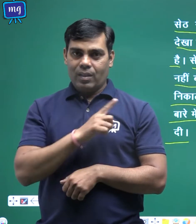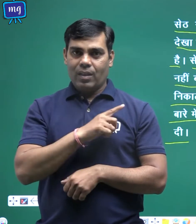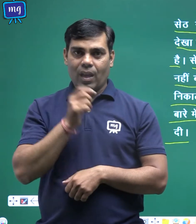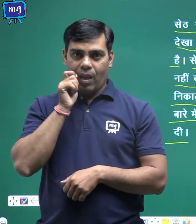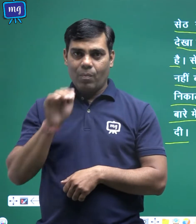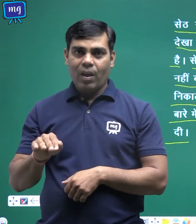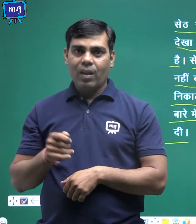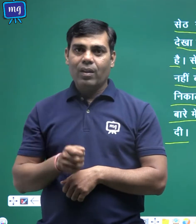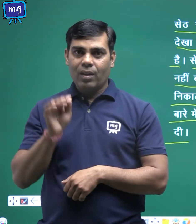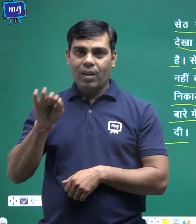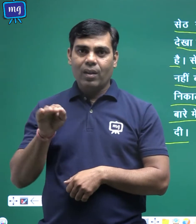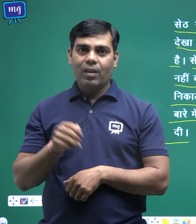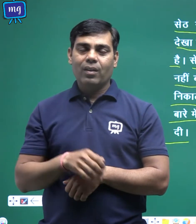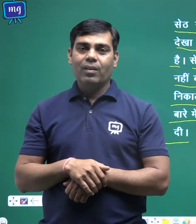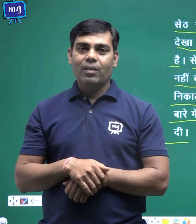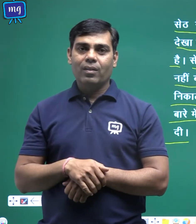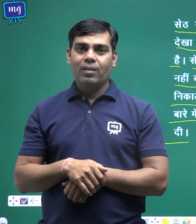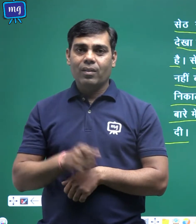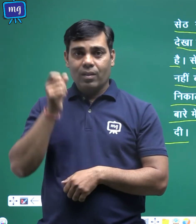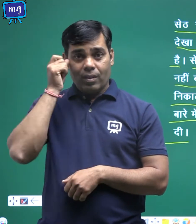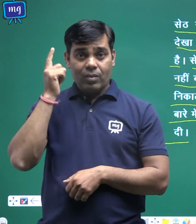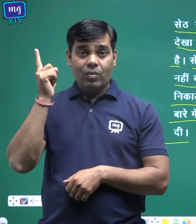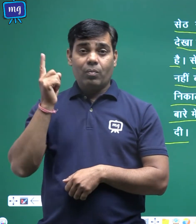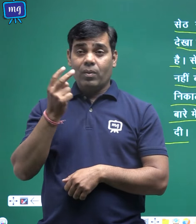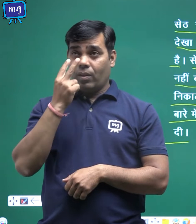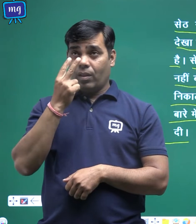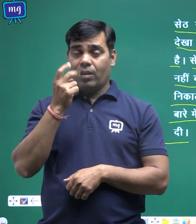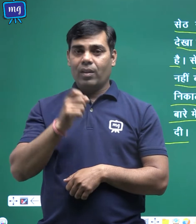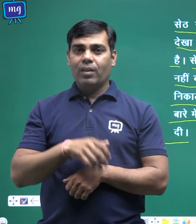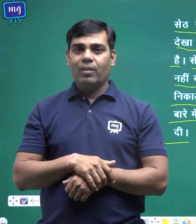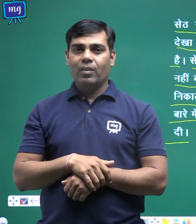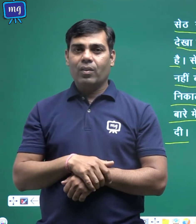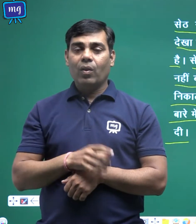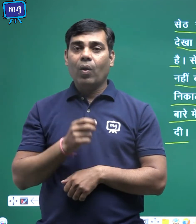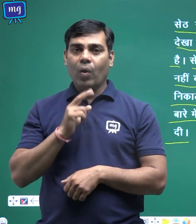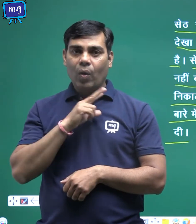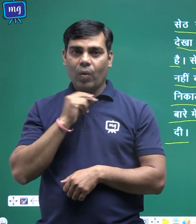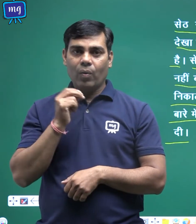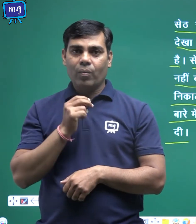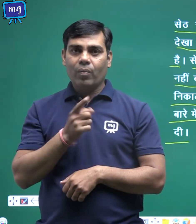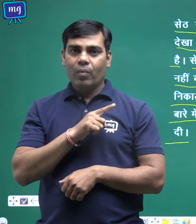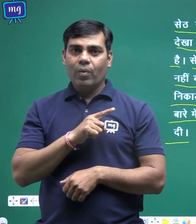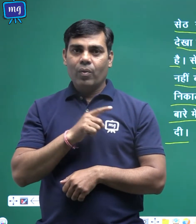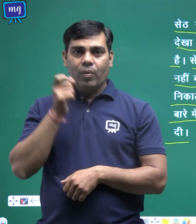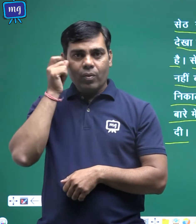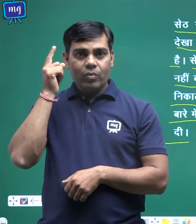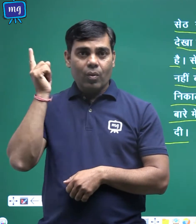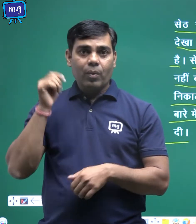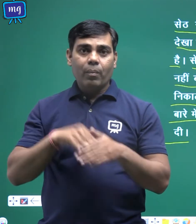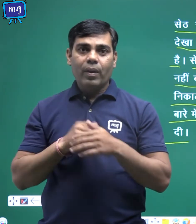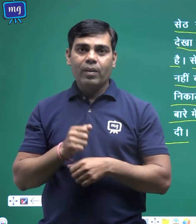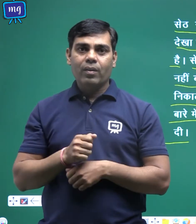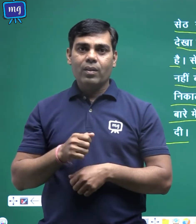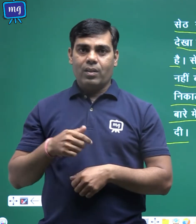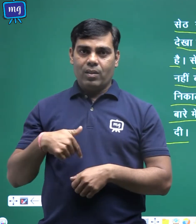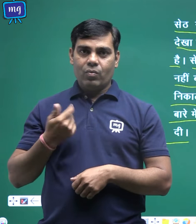बालक या लड़का स्वप्न देख रहा है और वो स्वप्न में